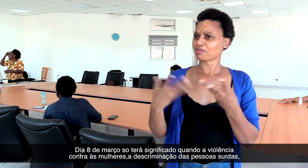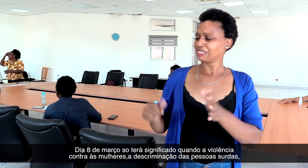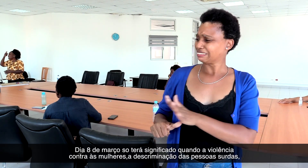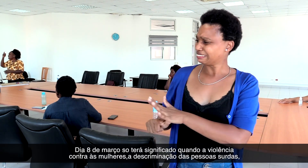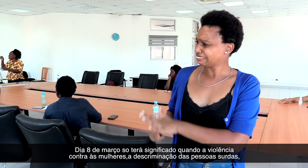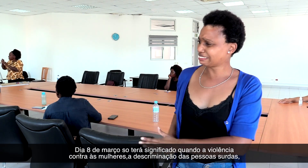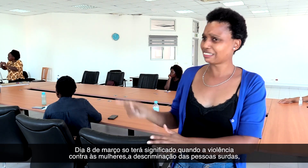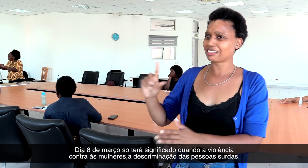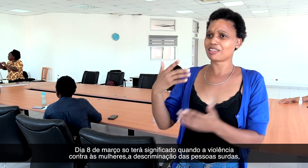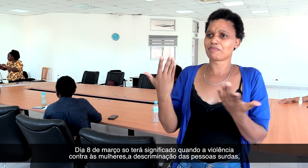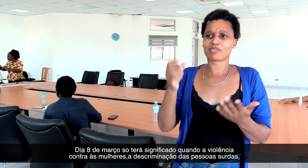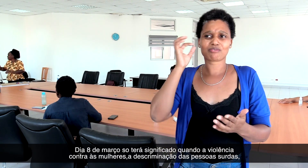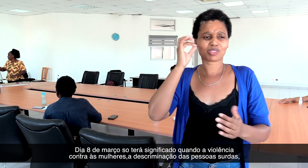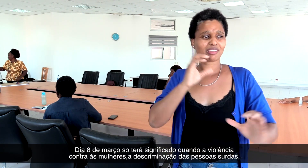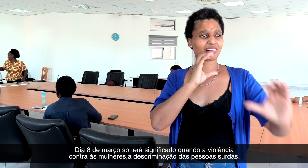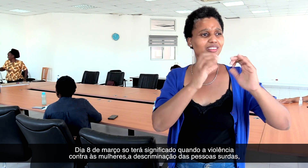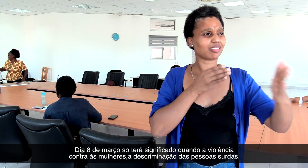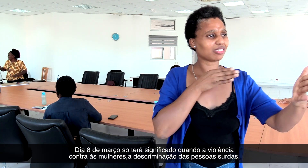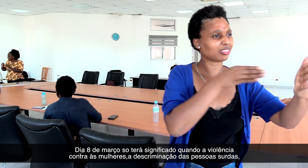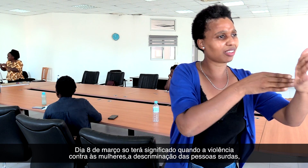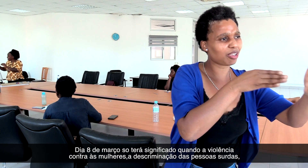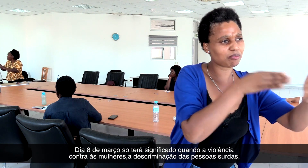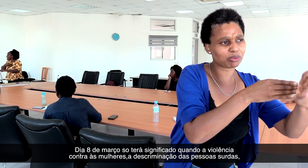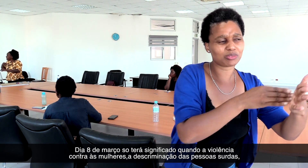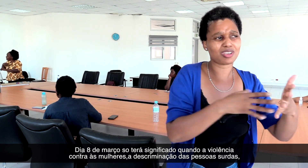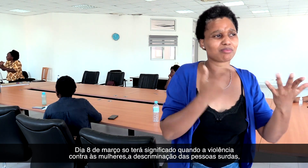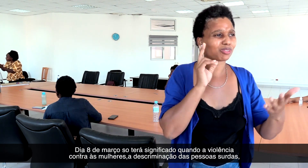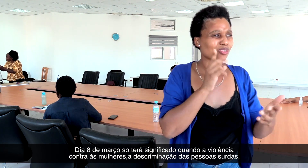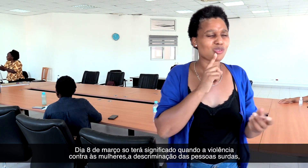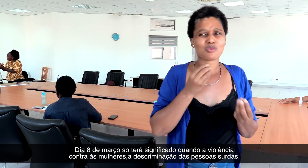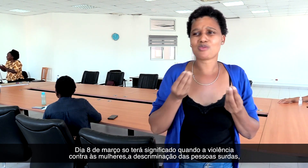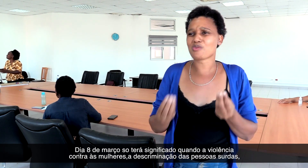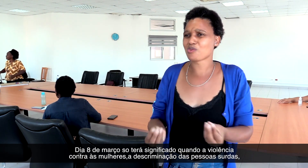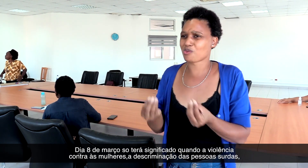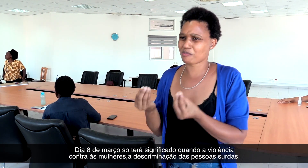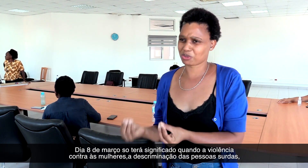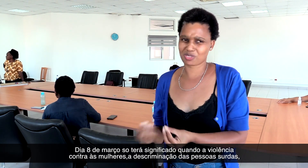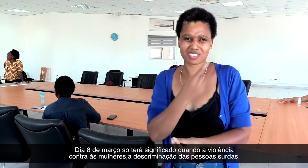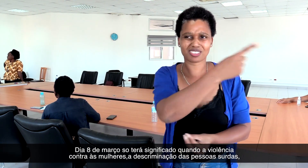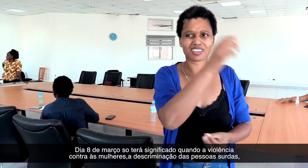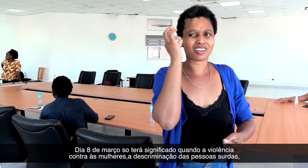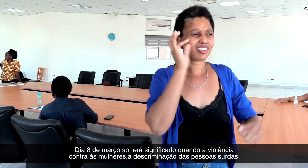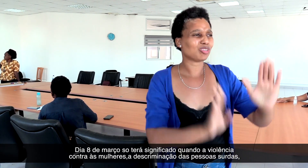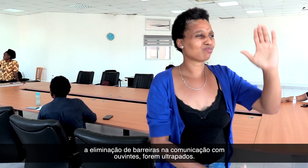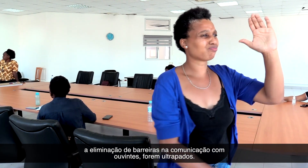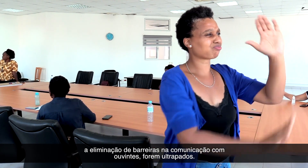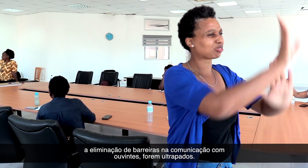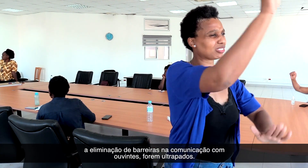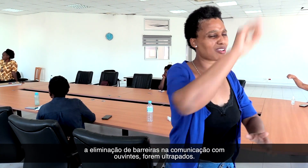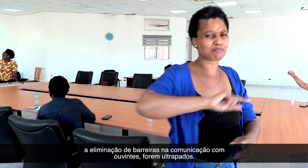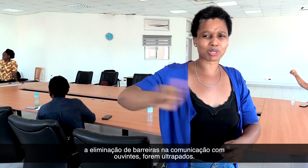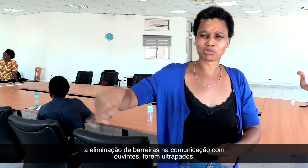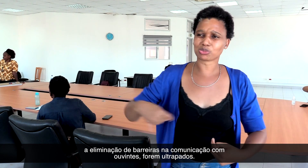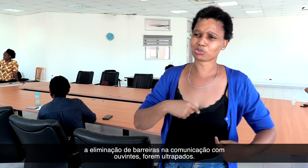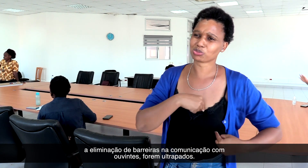Dia 8 de março só terá significado quando a violência contra as mulheres a discriminação das pessoas surdas a